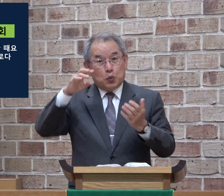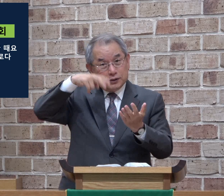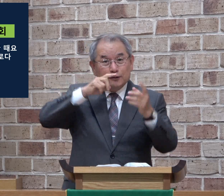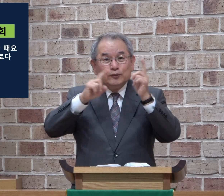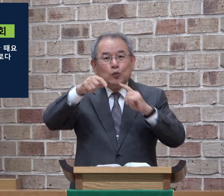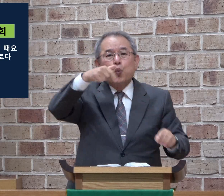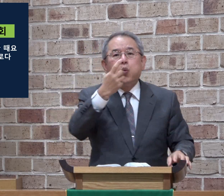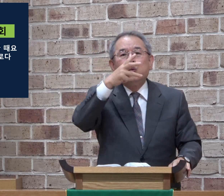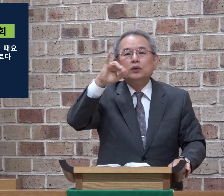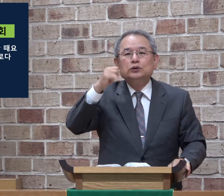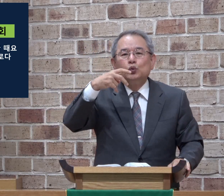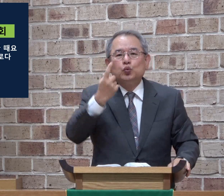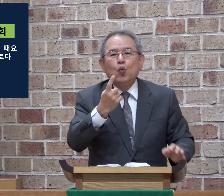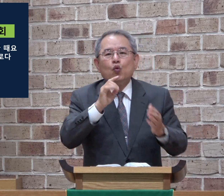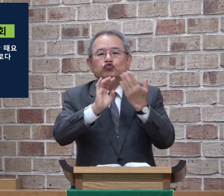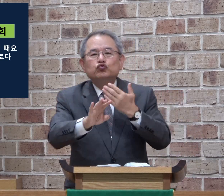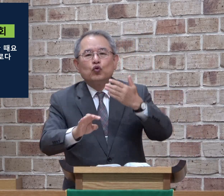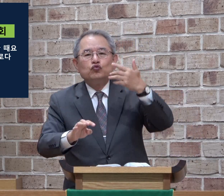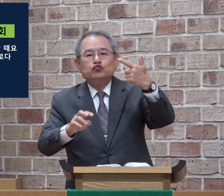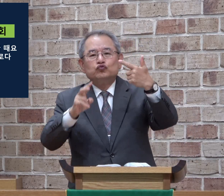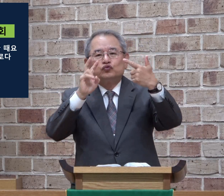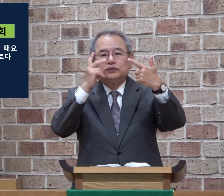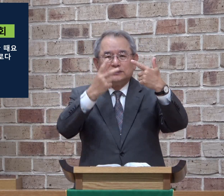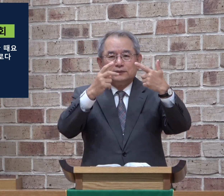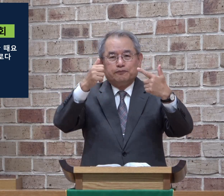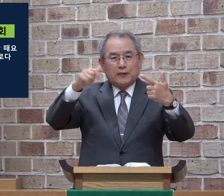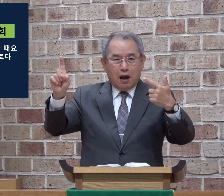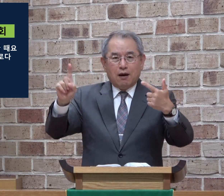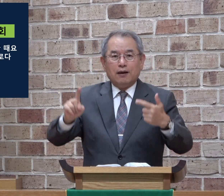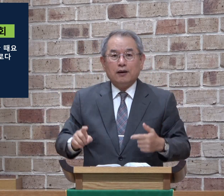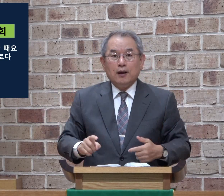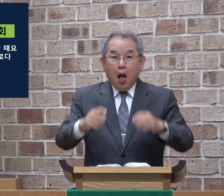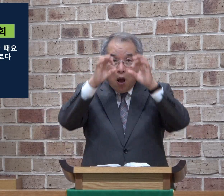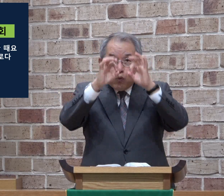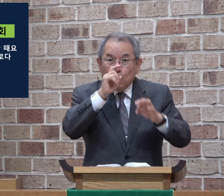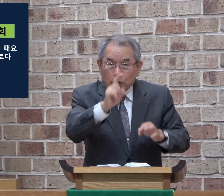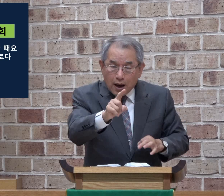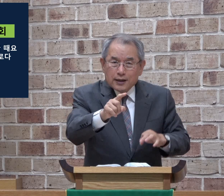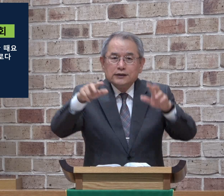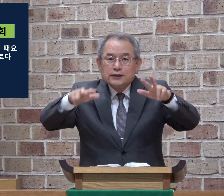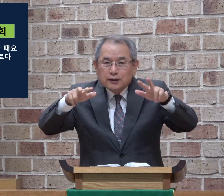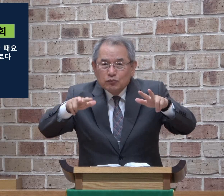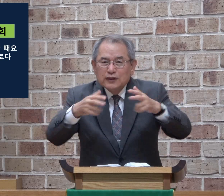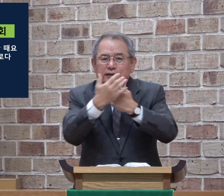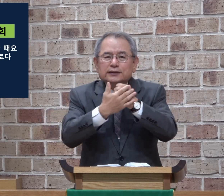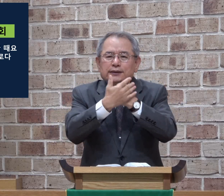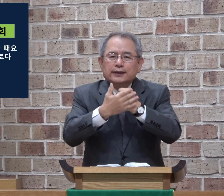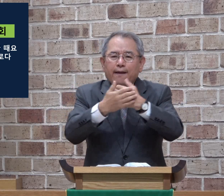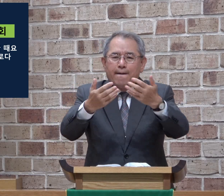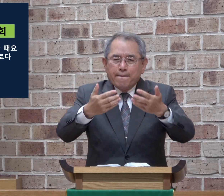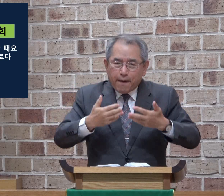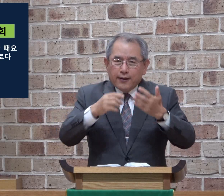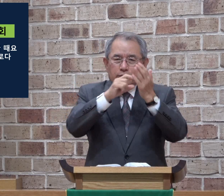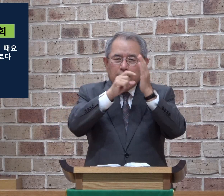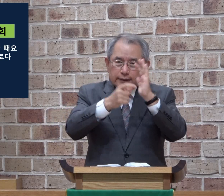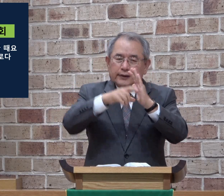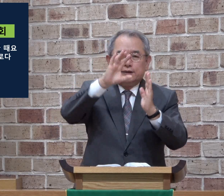오늘 고린도후서 6장 2절 보라 지금은 은혜 받을 만한 때요